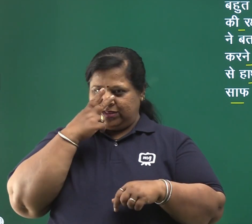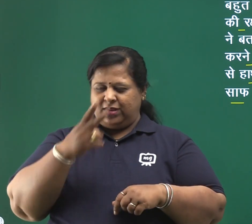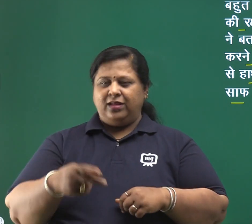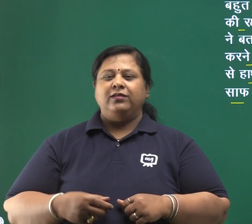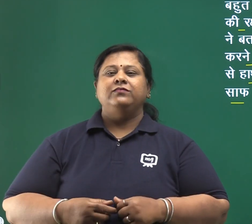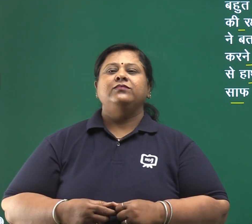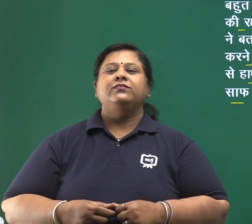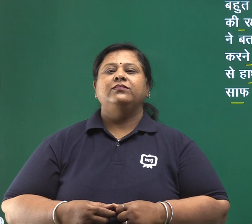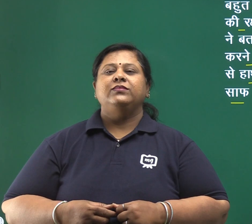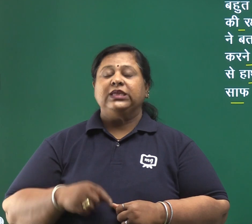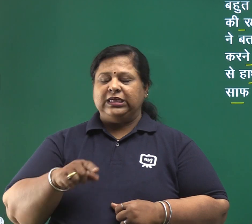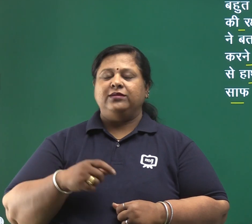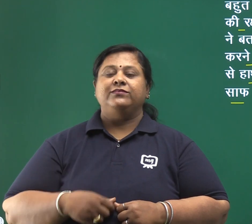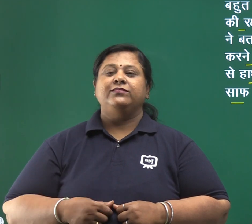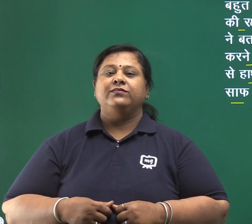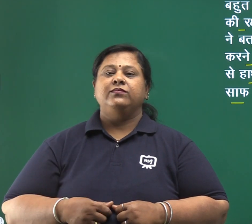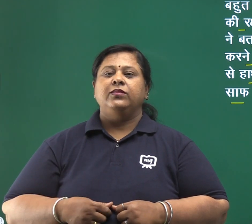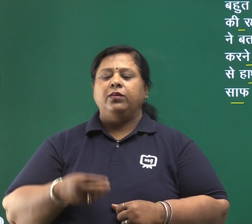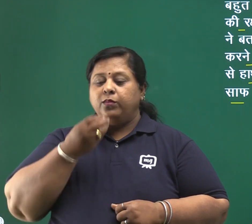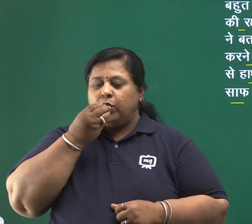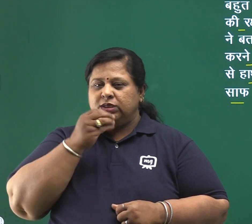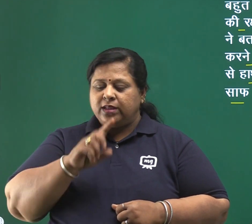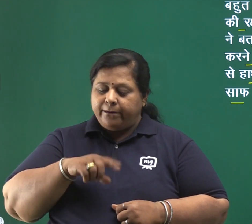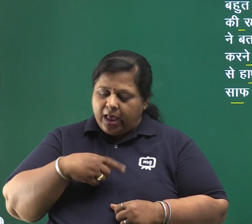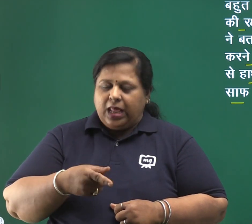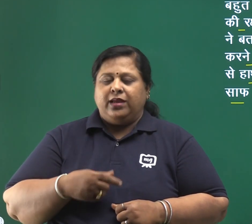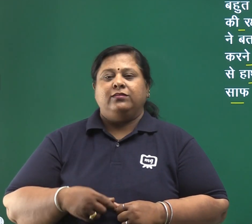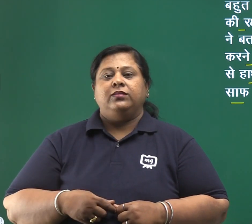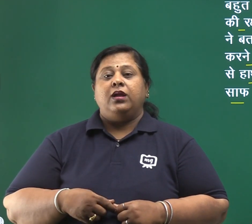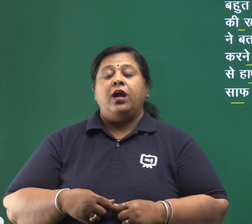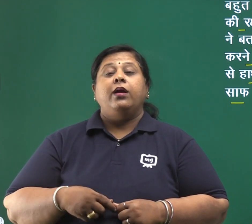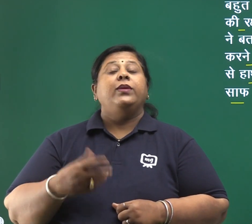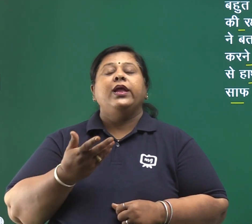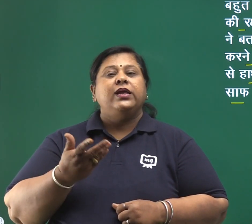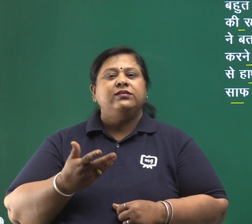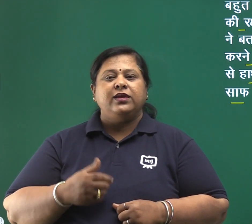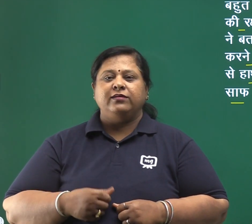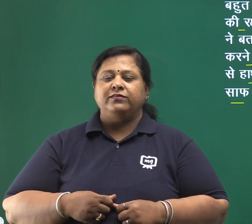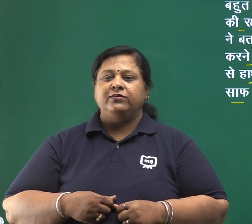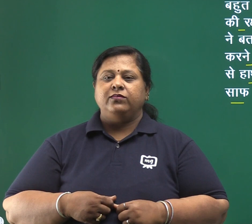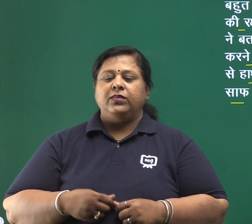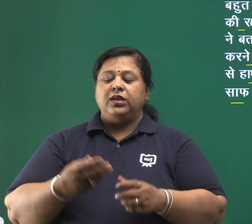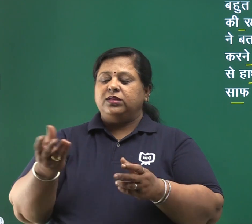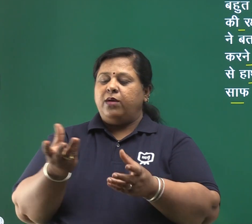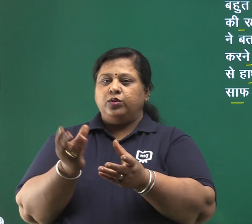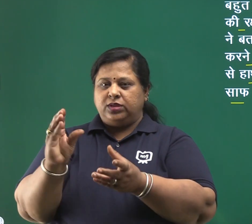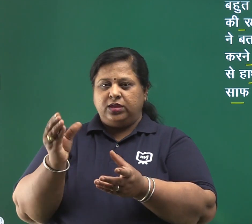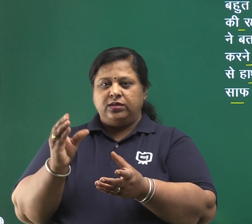हैं कि भोजन से पूर्व हमें किस प्रकार साबुन